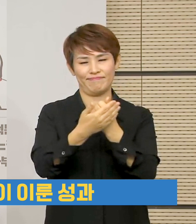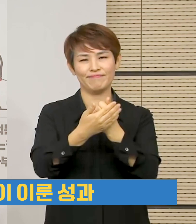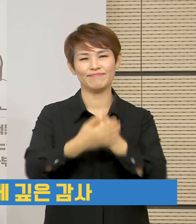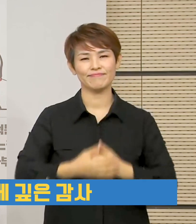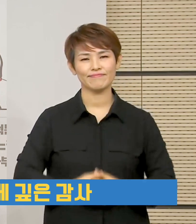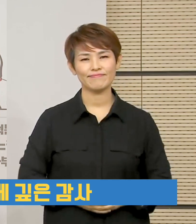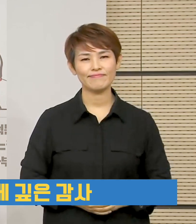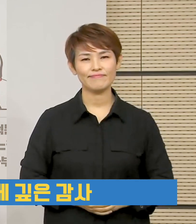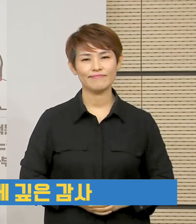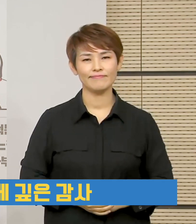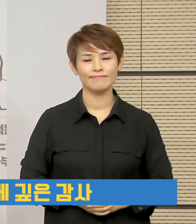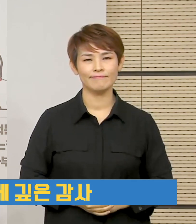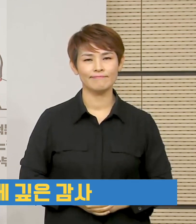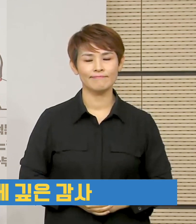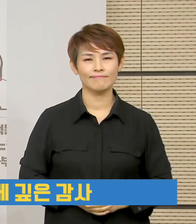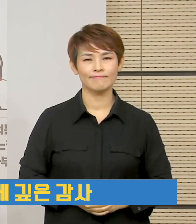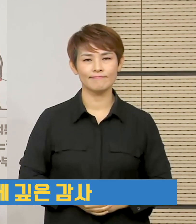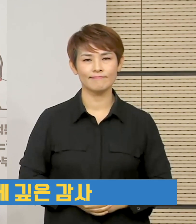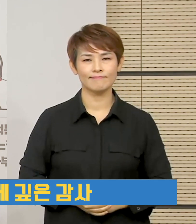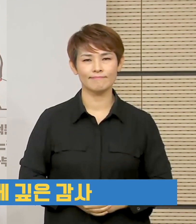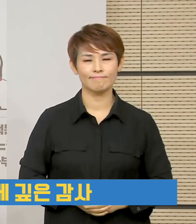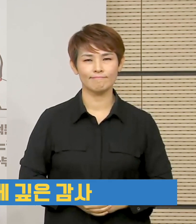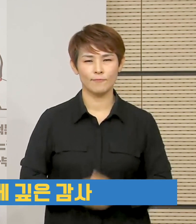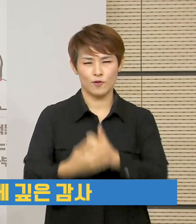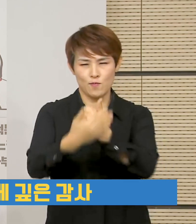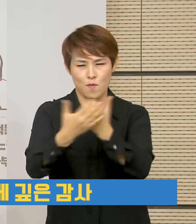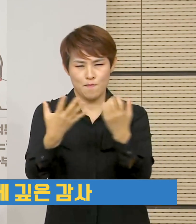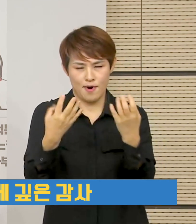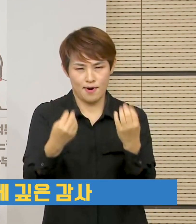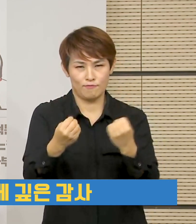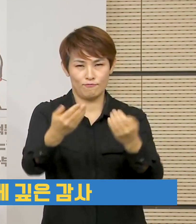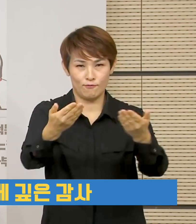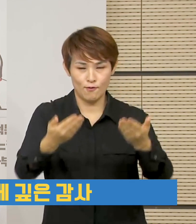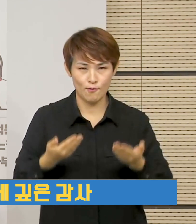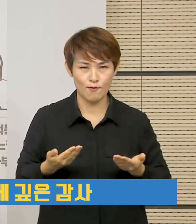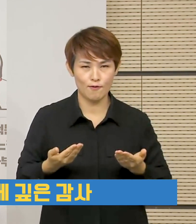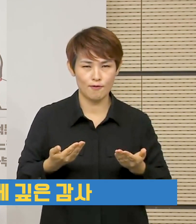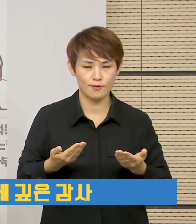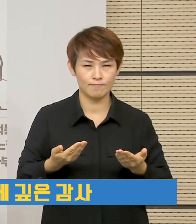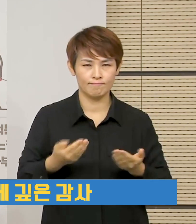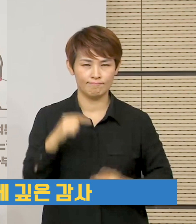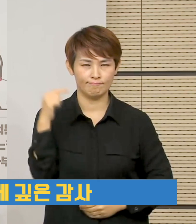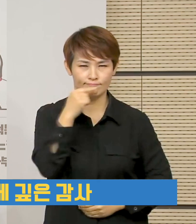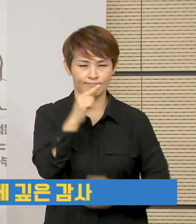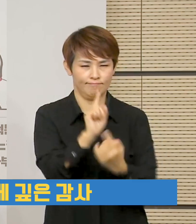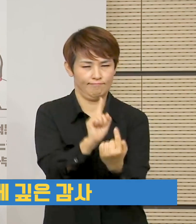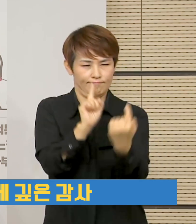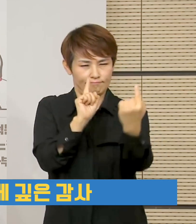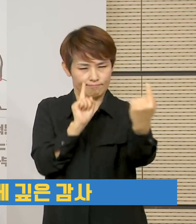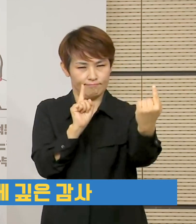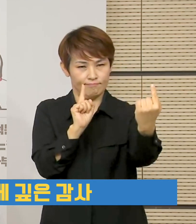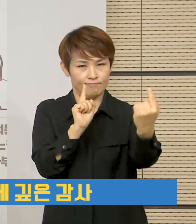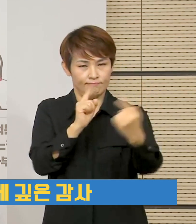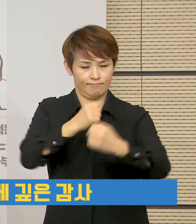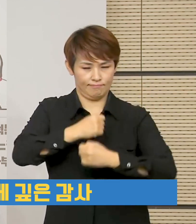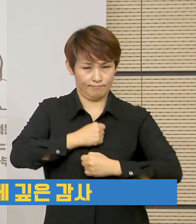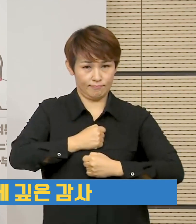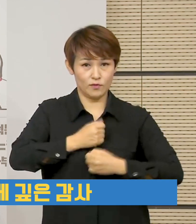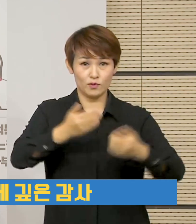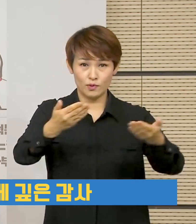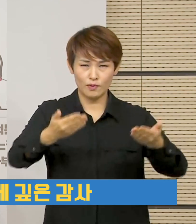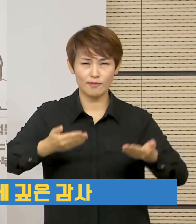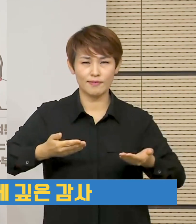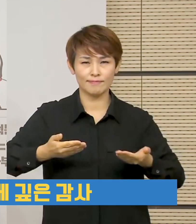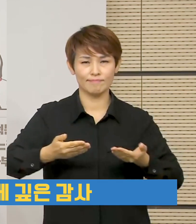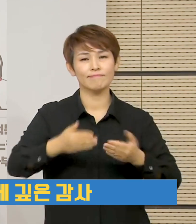생각합니다 이러한 적극적인 협조가 한 번 1번이 이러한 철저한 수칙을 지켜 주신 점에 대해서 이